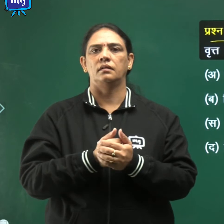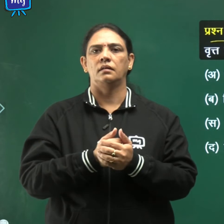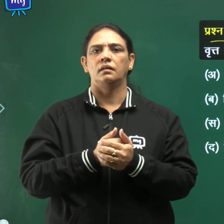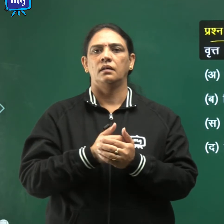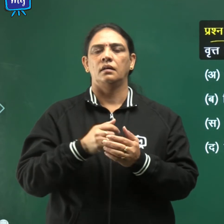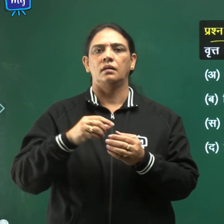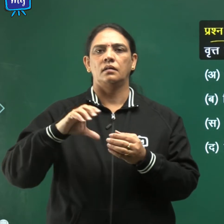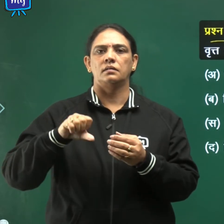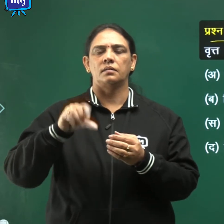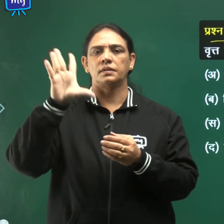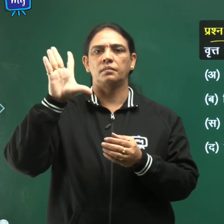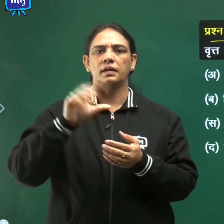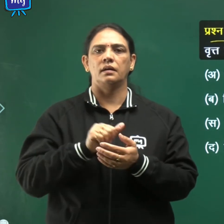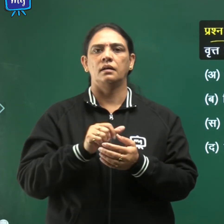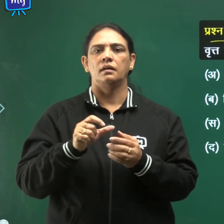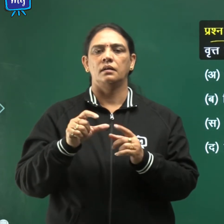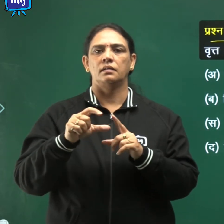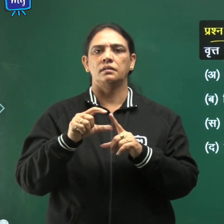सबसे बड़ी जीवा